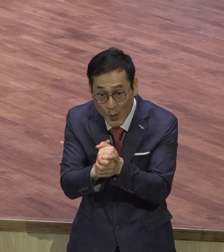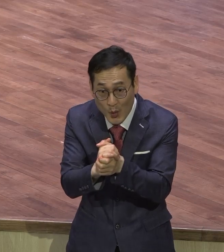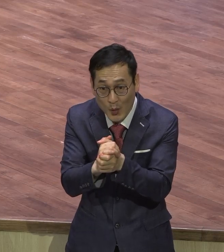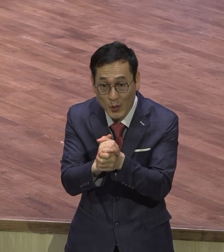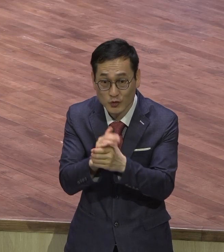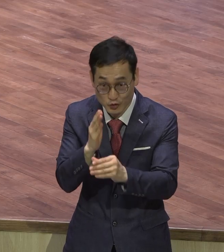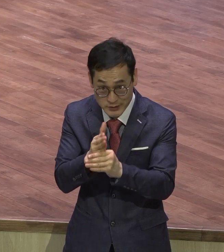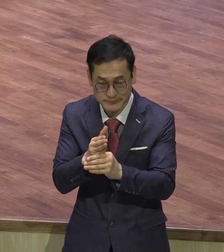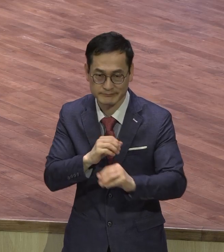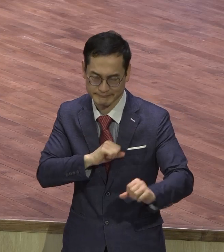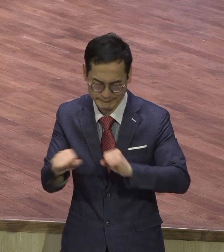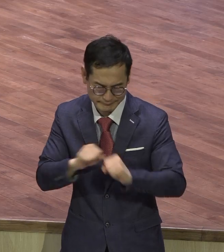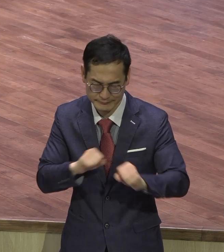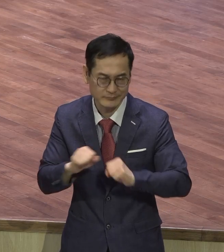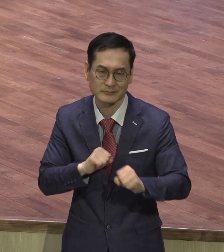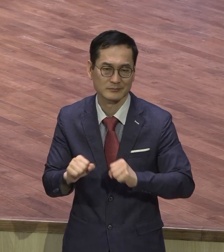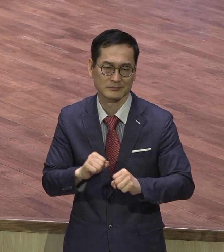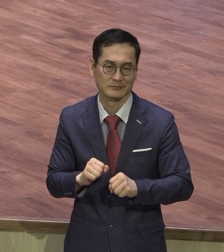결론입니다.